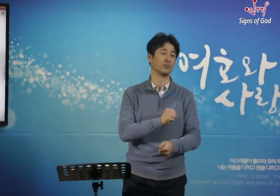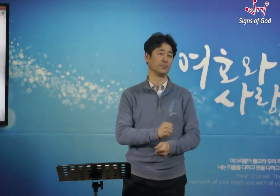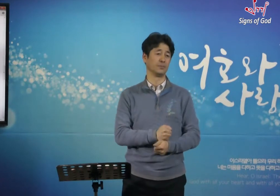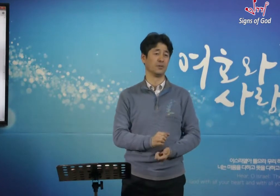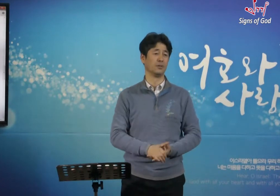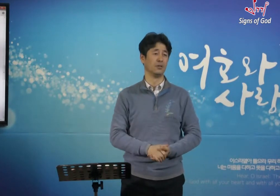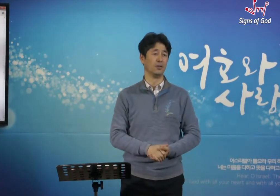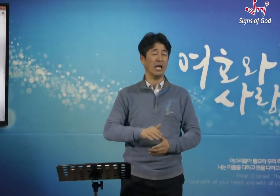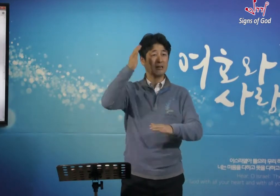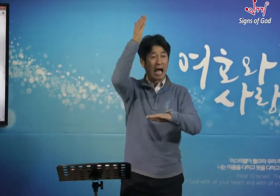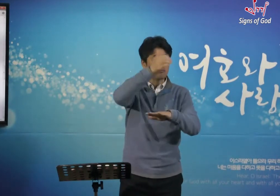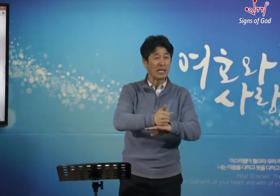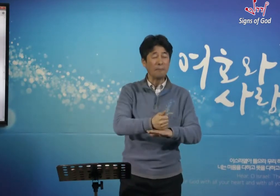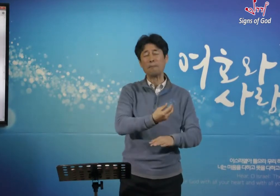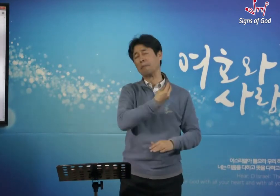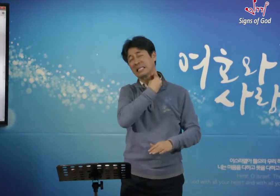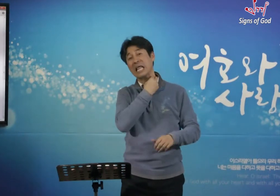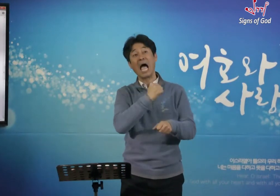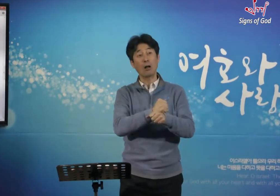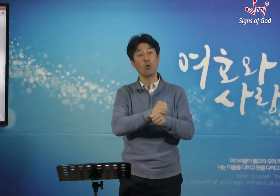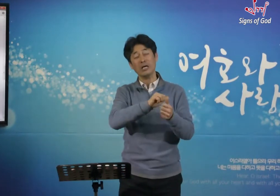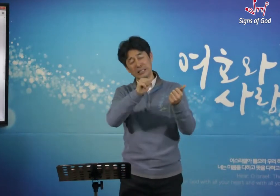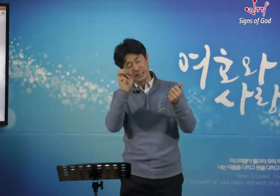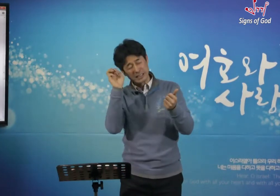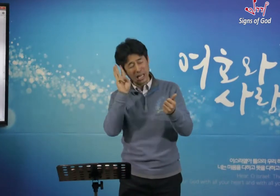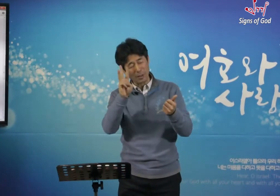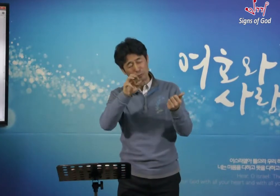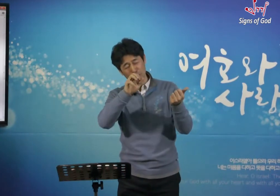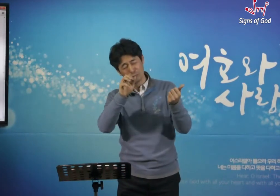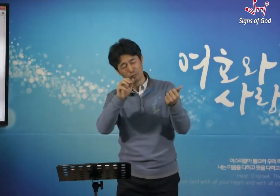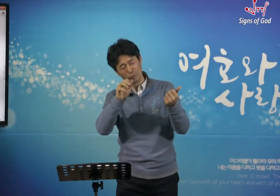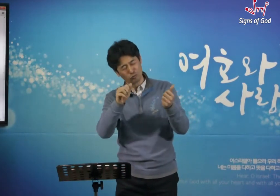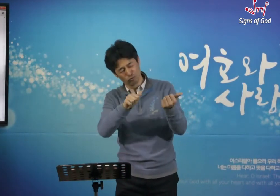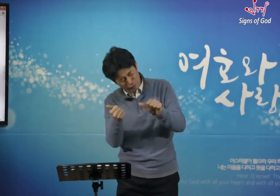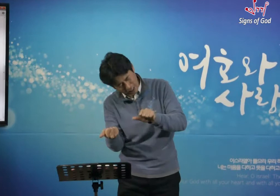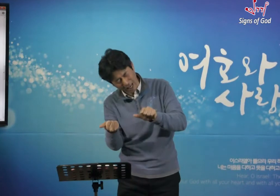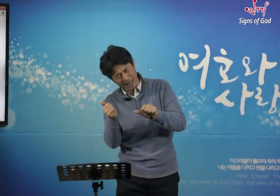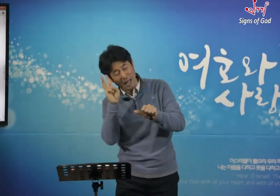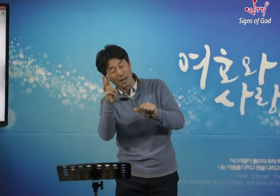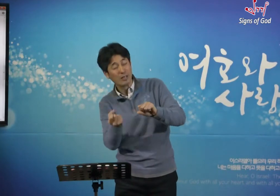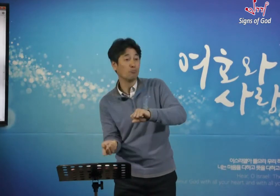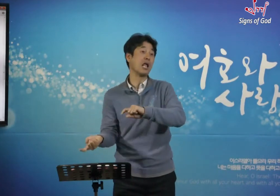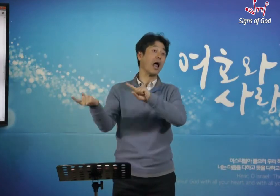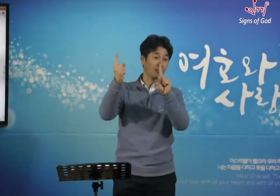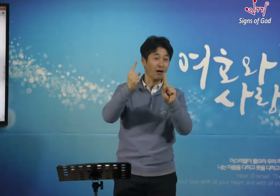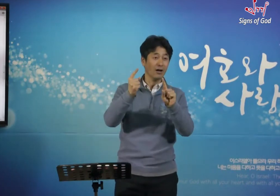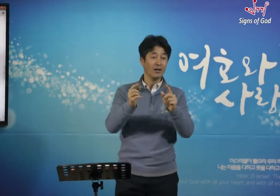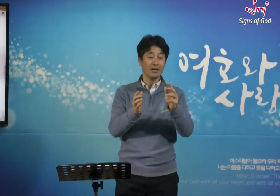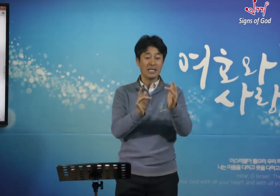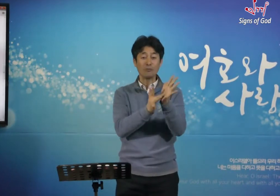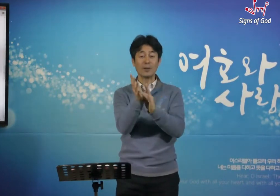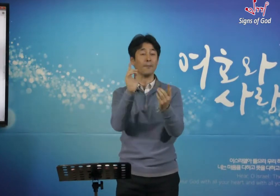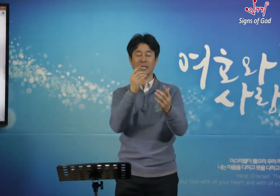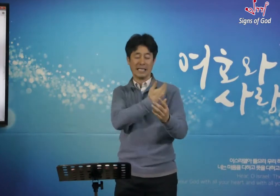이야기하지 않으시고 오히려 그들을 감싸주시고 배신을 통해서 십자가에